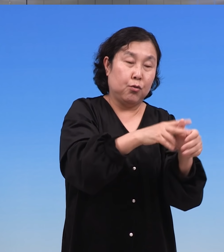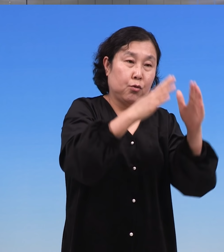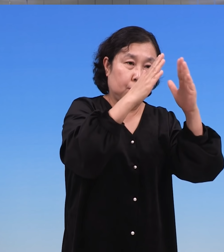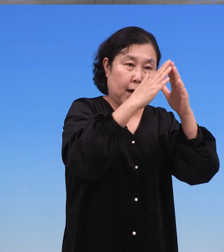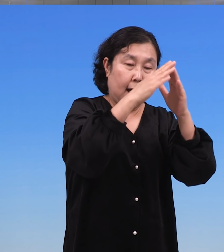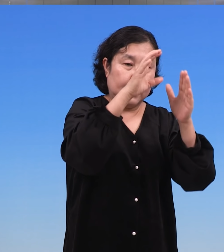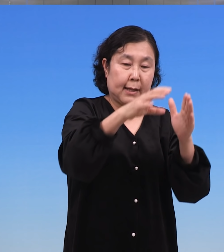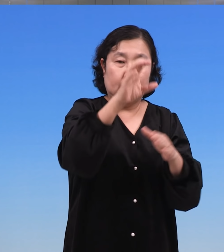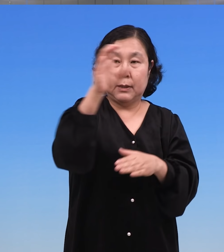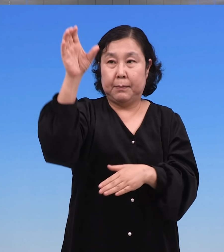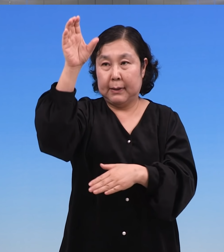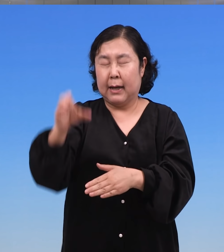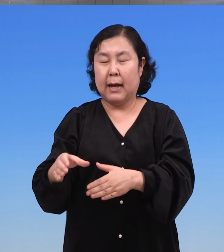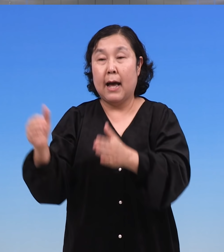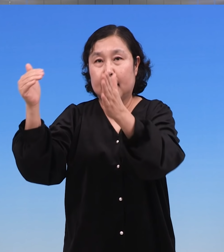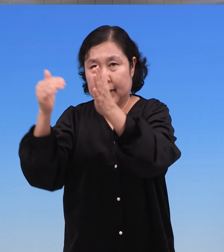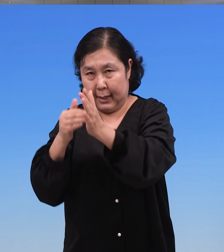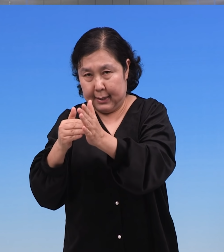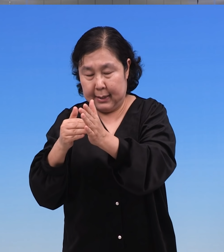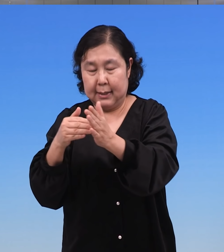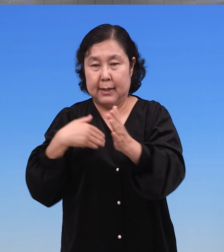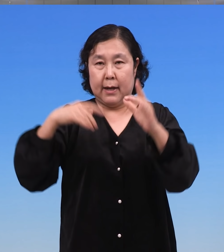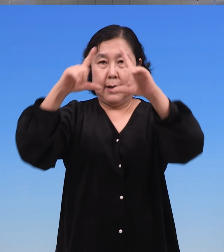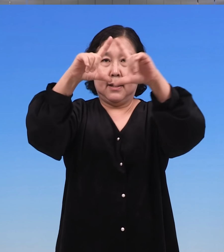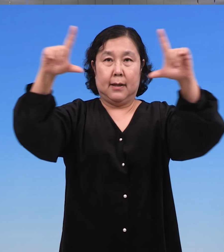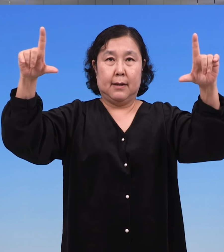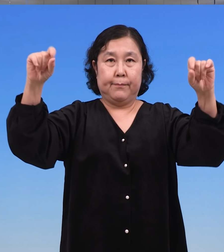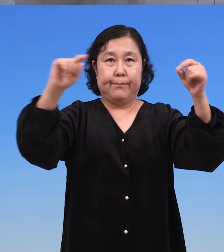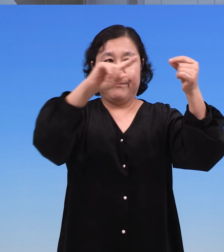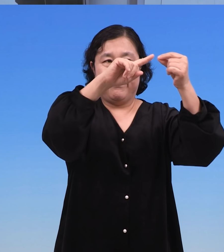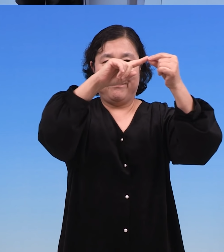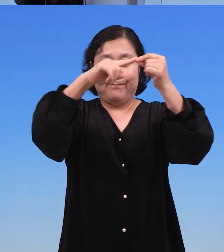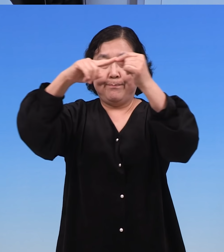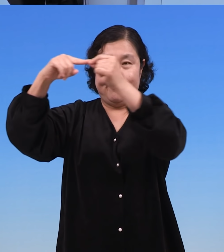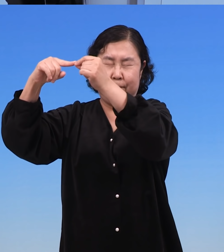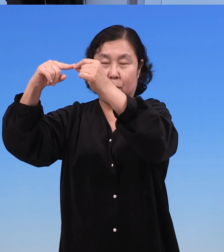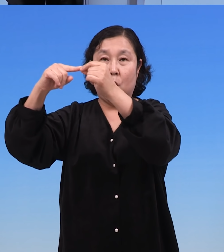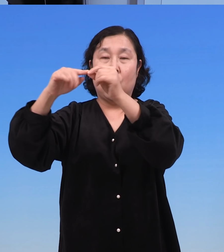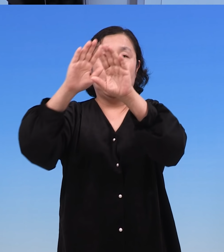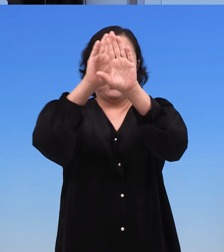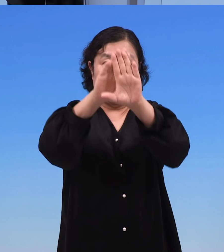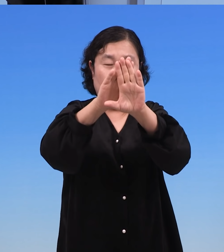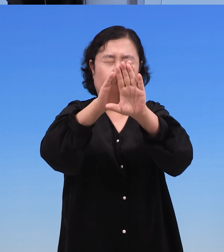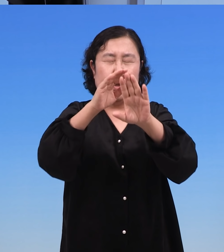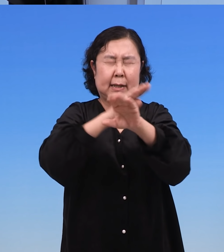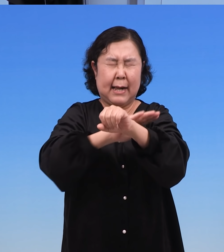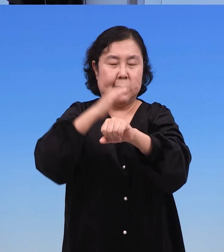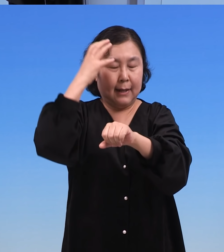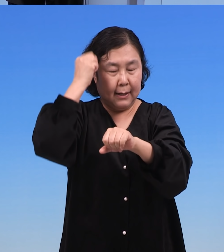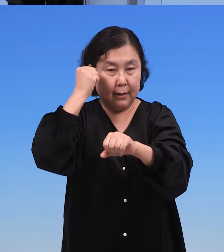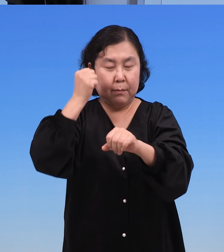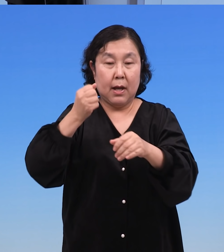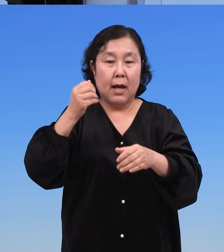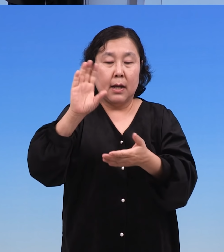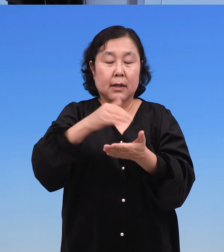그래서 제가 이걸 구호로 만들어 가지고 많이 대되었습니다. 그리스도의 시작은